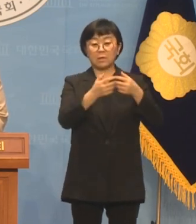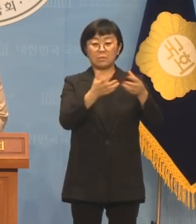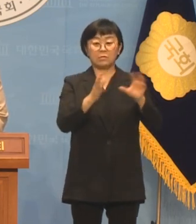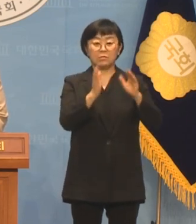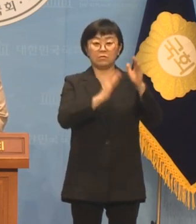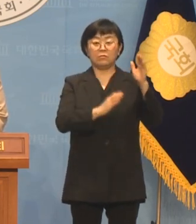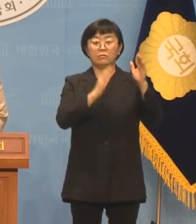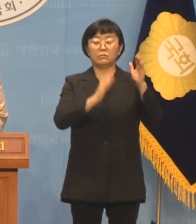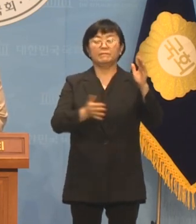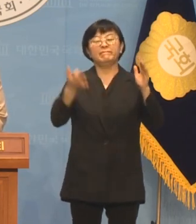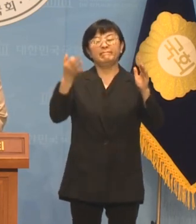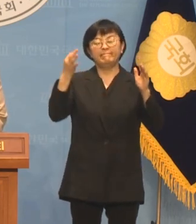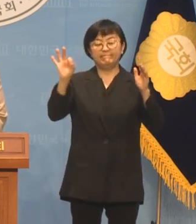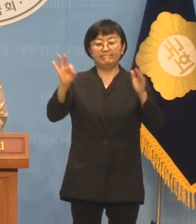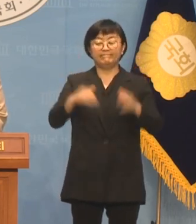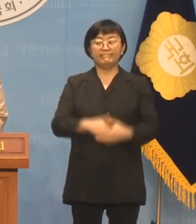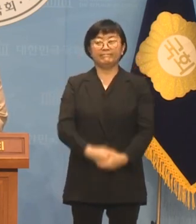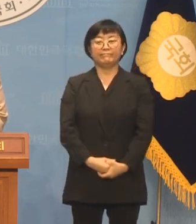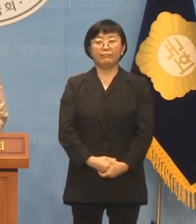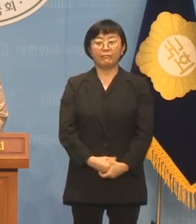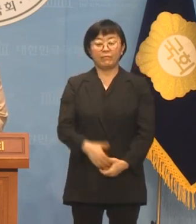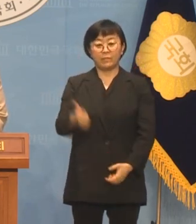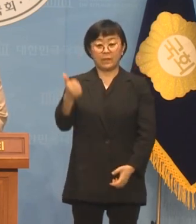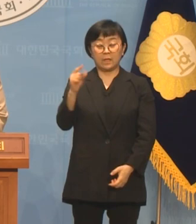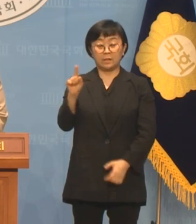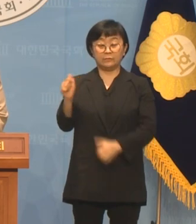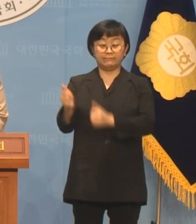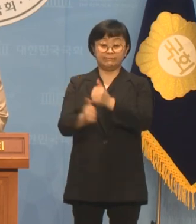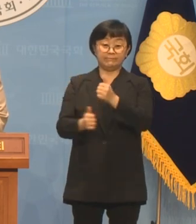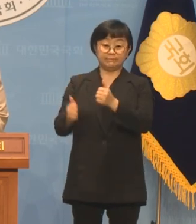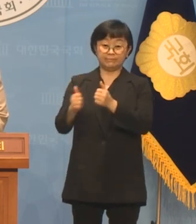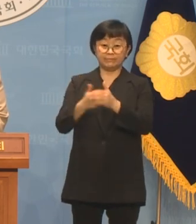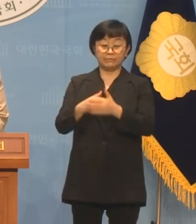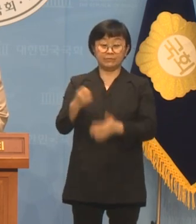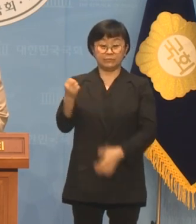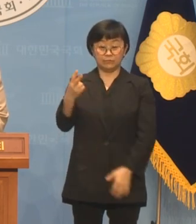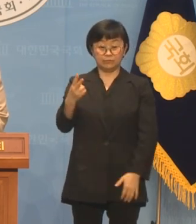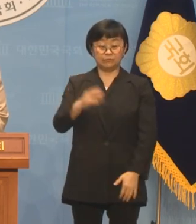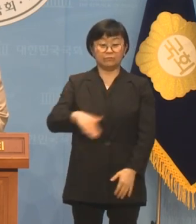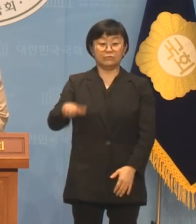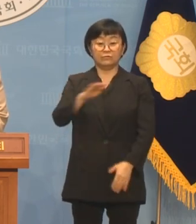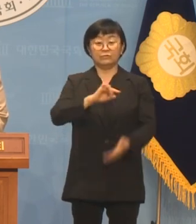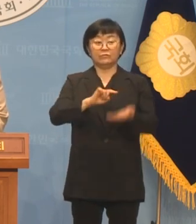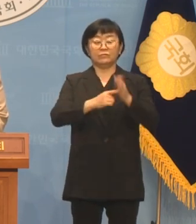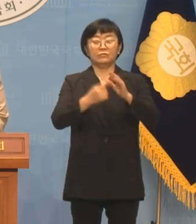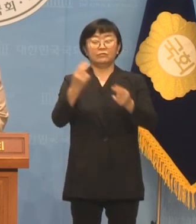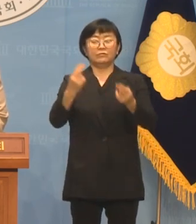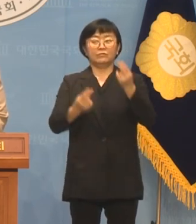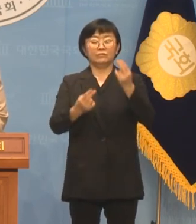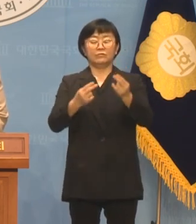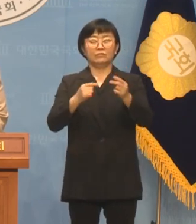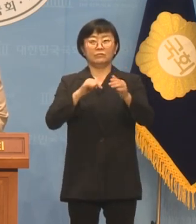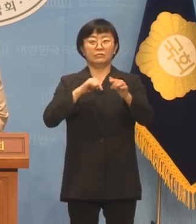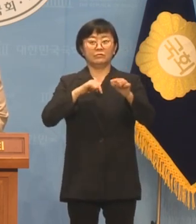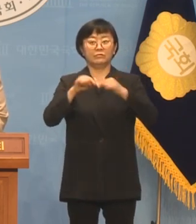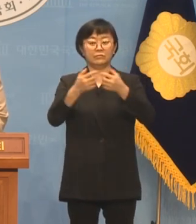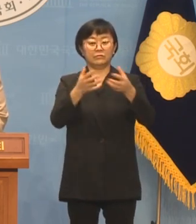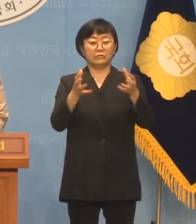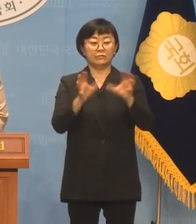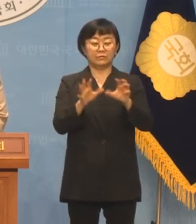자인하는 꼴입니다. 한동훈 비대위원장은 심지어 우리가 내는 비례 정당 후보는